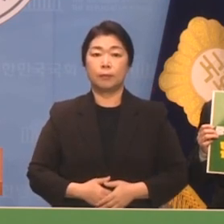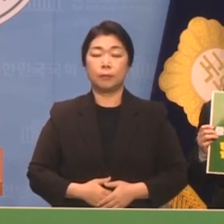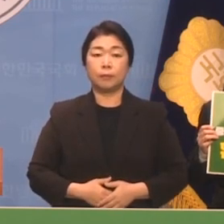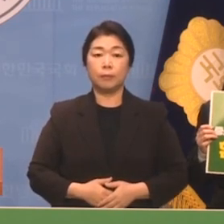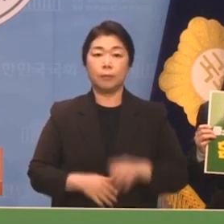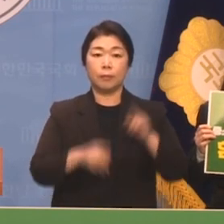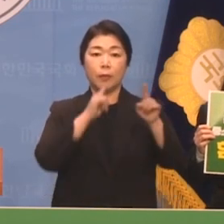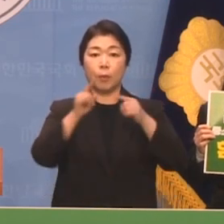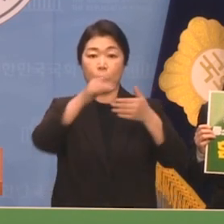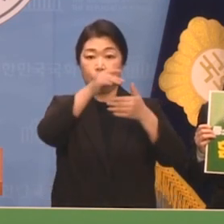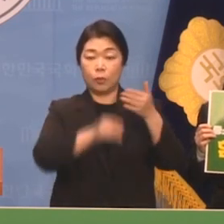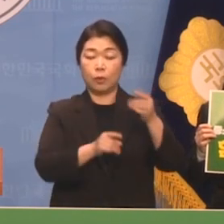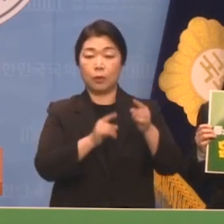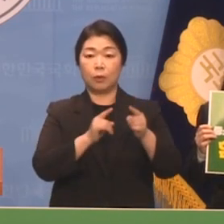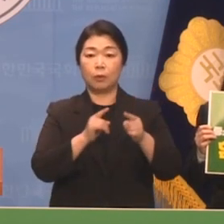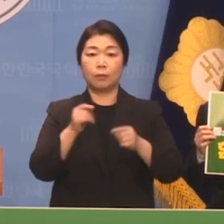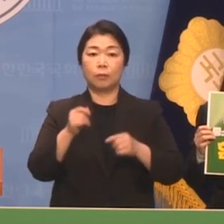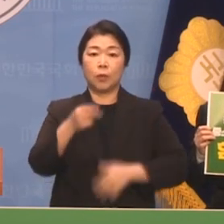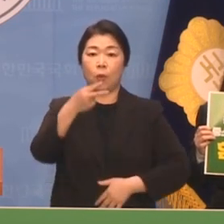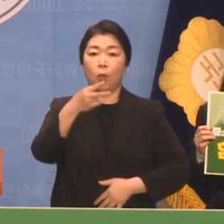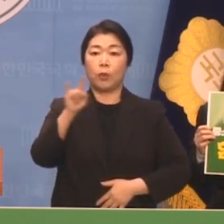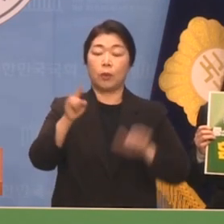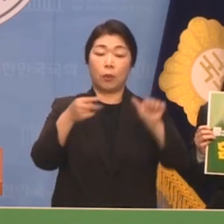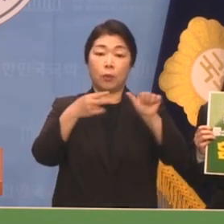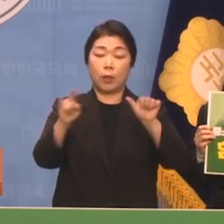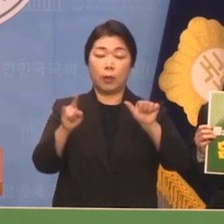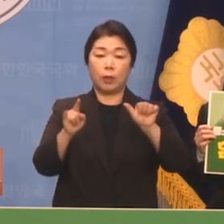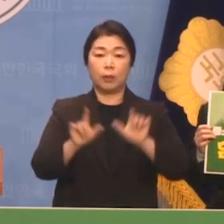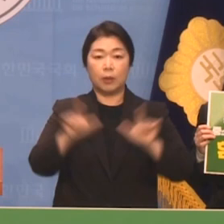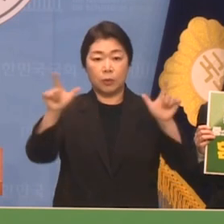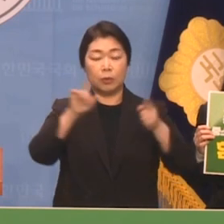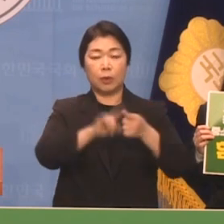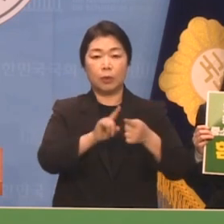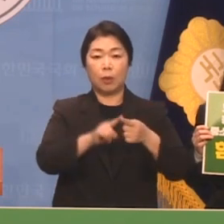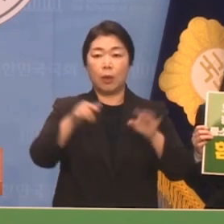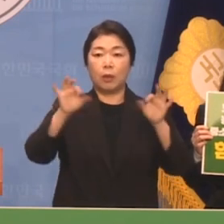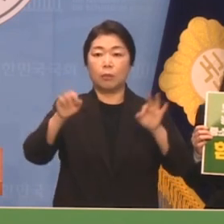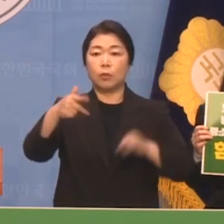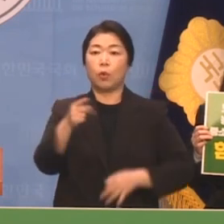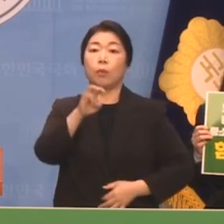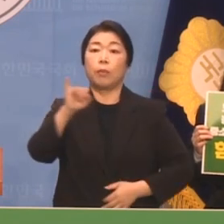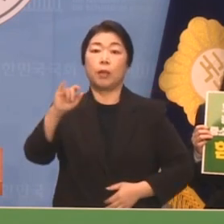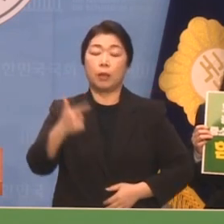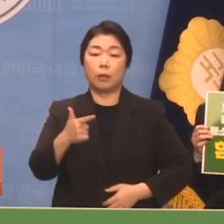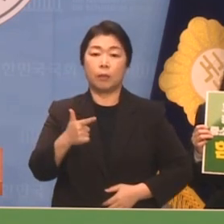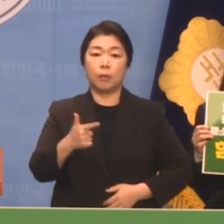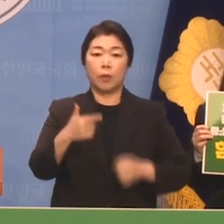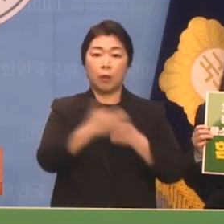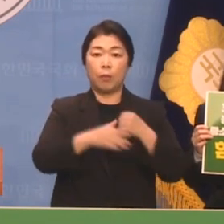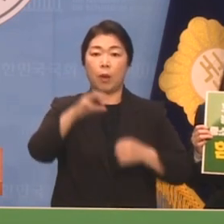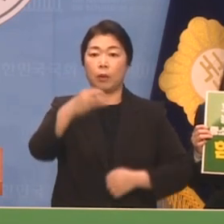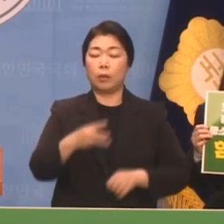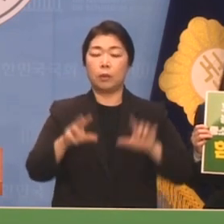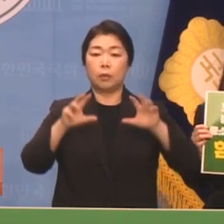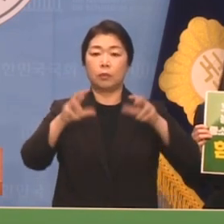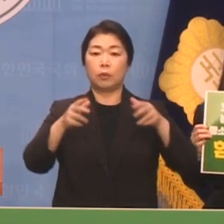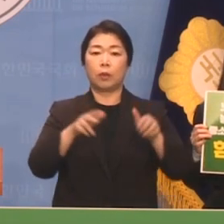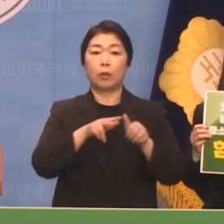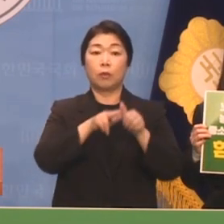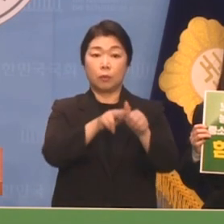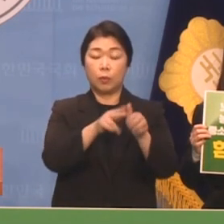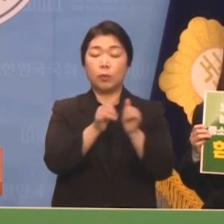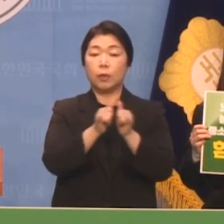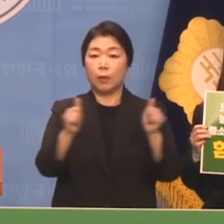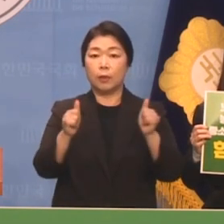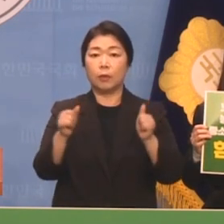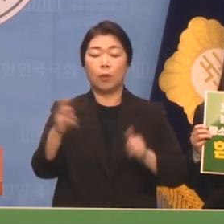순서 말씀드리겠습니다. 5대 기후공약 기조를 김종민 정책위 의장, 은평을 국회의원 후보가 해주시겠습니다.